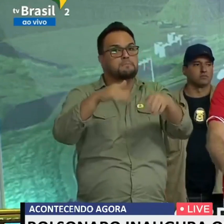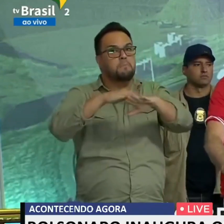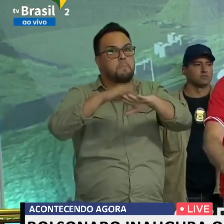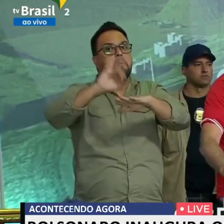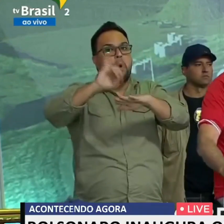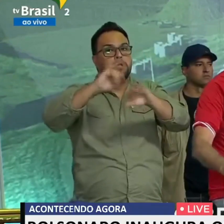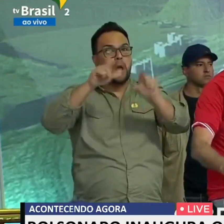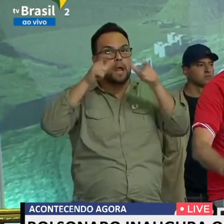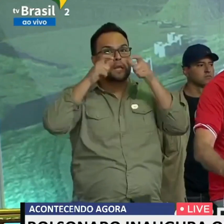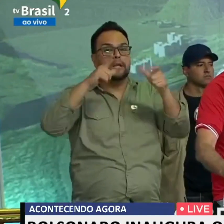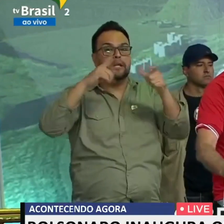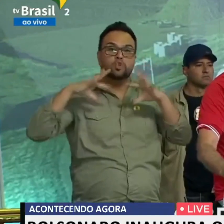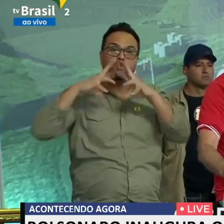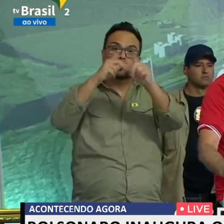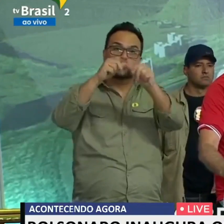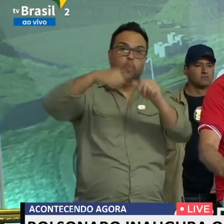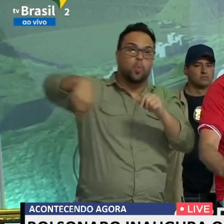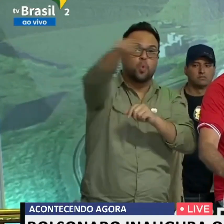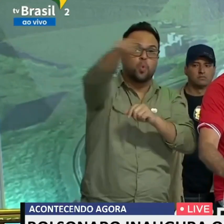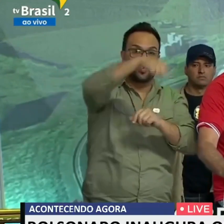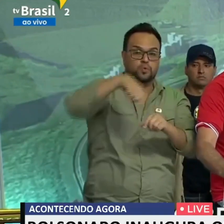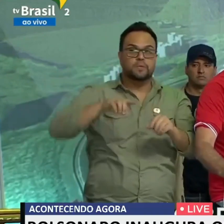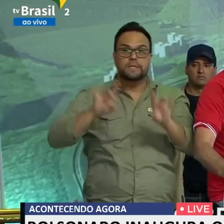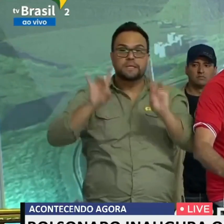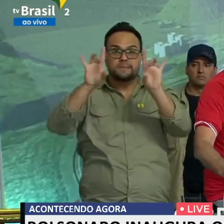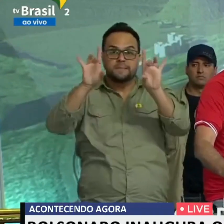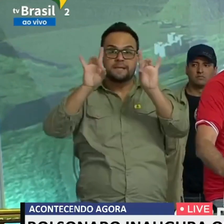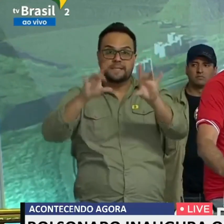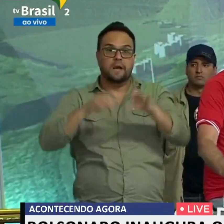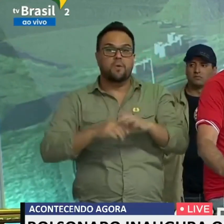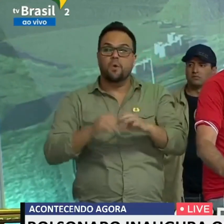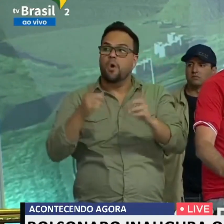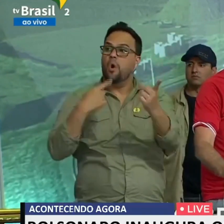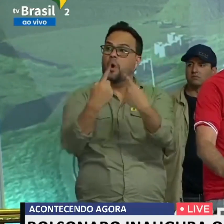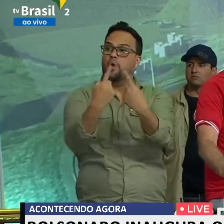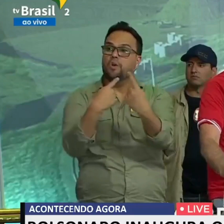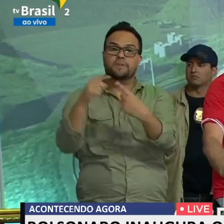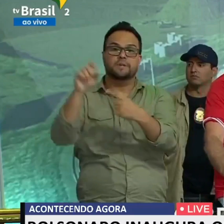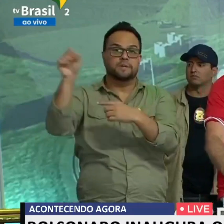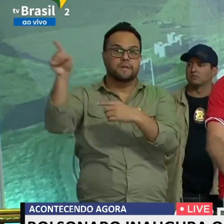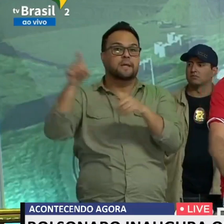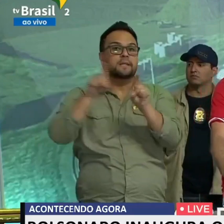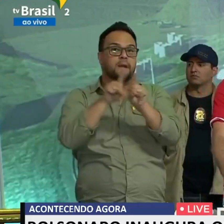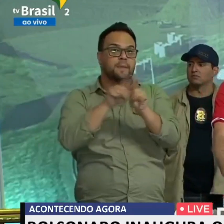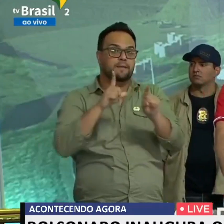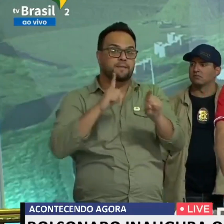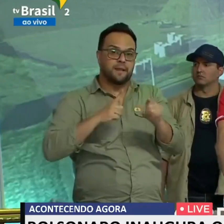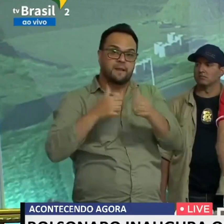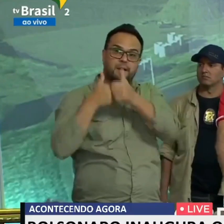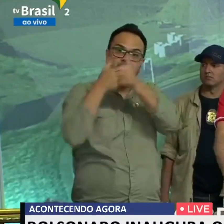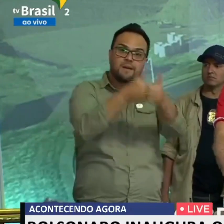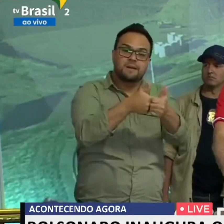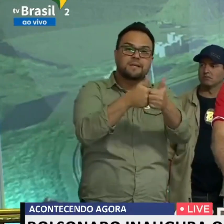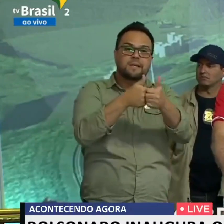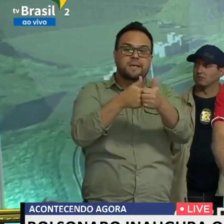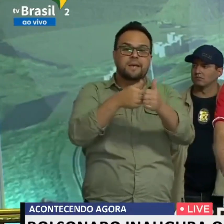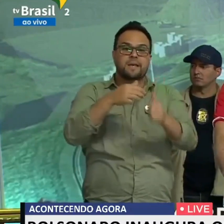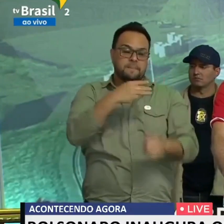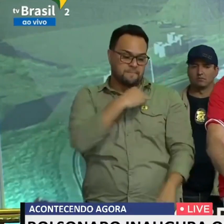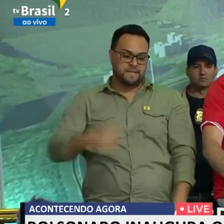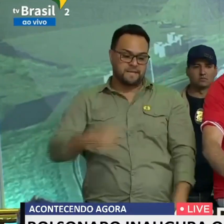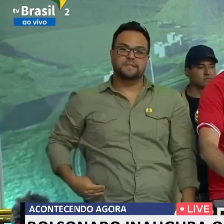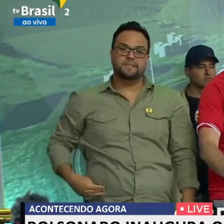no combate à corrupção. Tenho também comigo o ministro da Cidadania, João